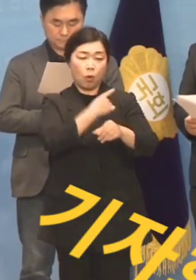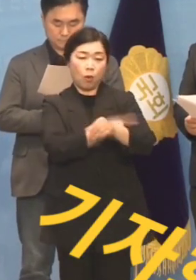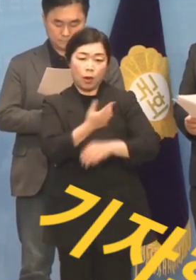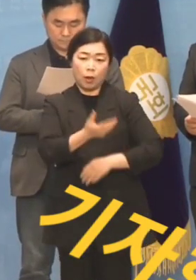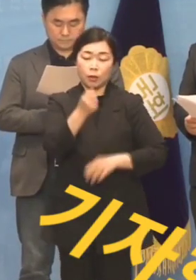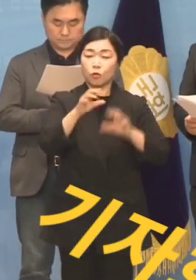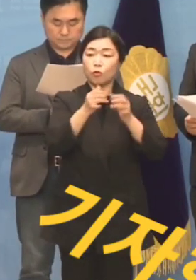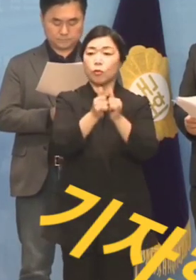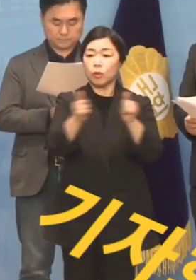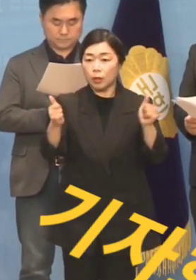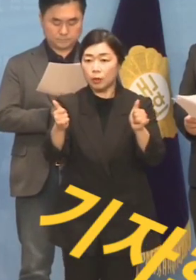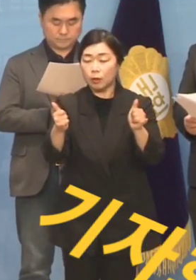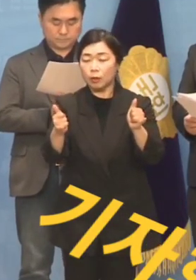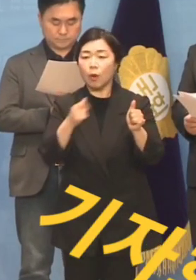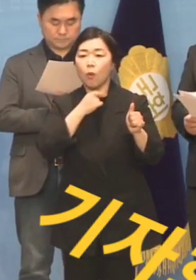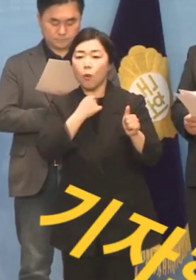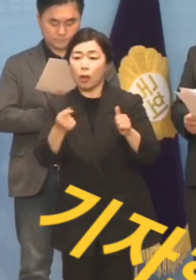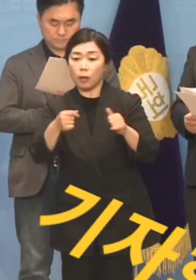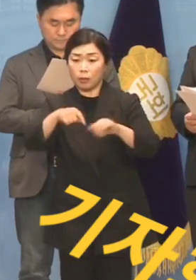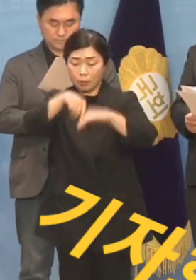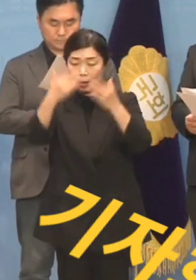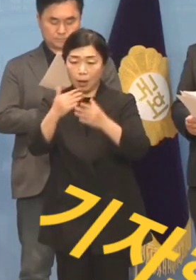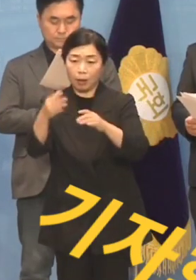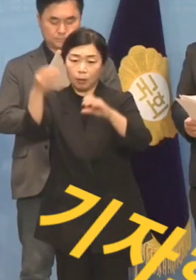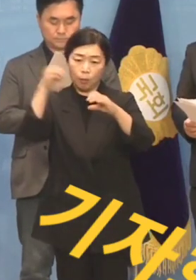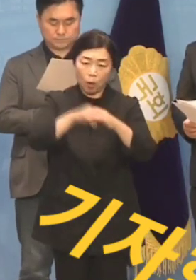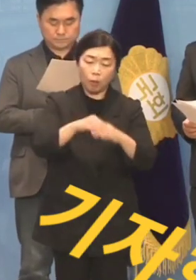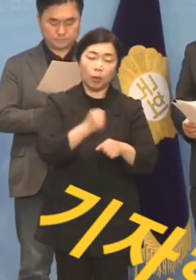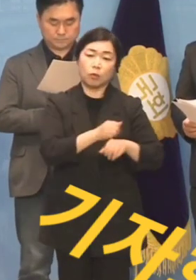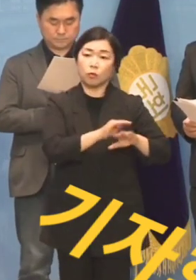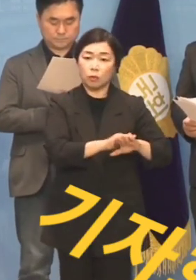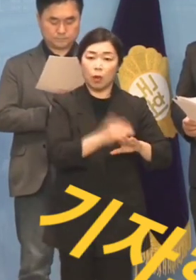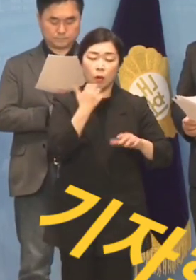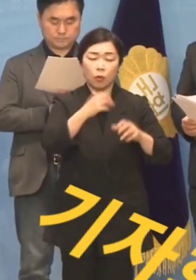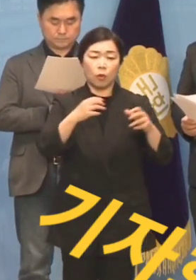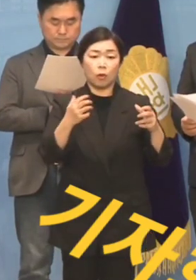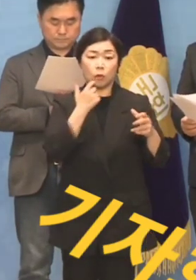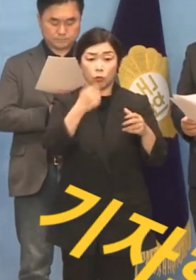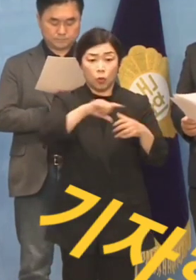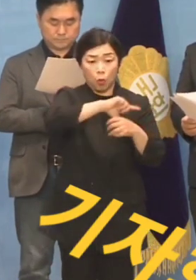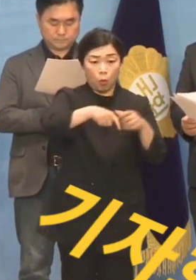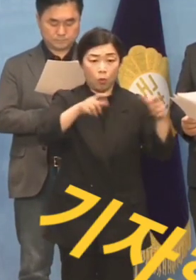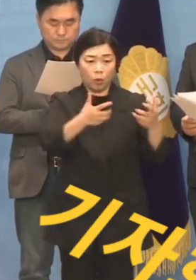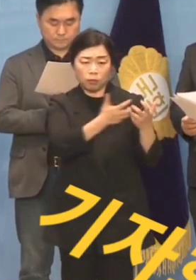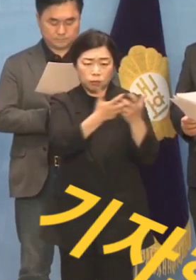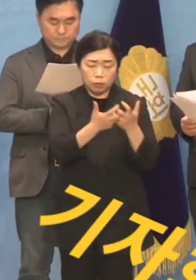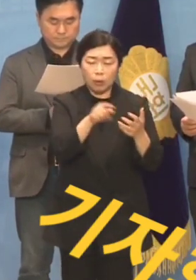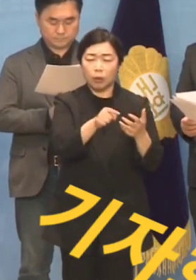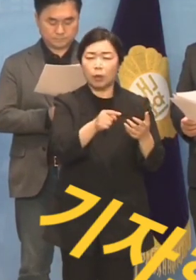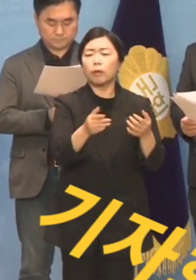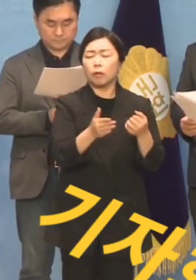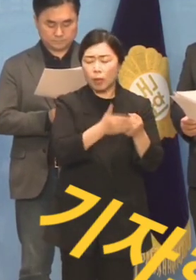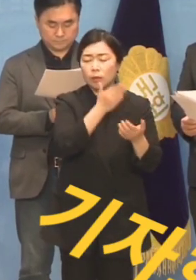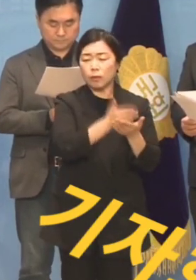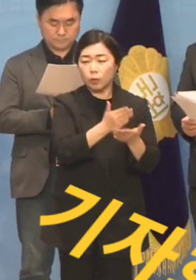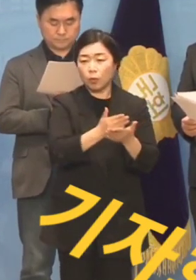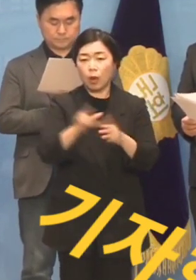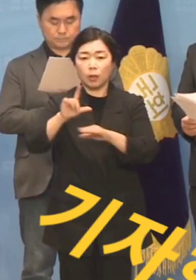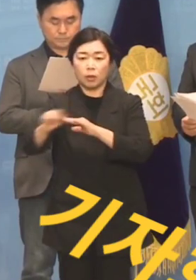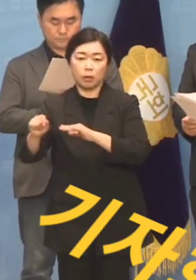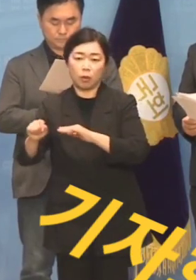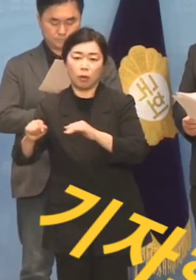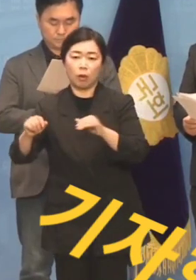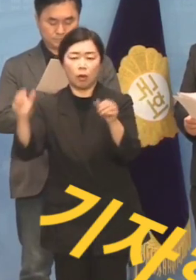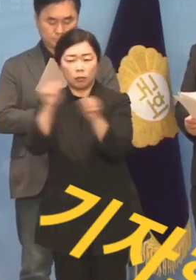주권자인 국민의 뜻을 왜곡 없이 반영하는 선거제도, 수도권 과밀과 지역 소멸을 해소해 국가 균형 발전을 이룰 수 있는